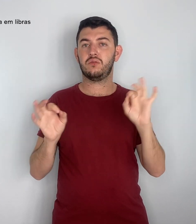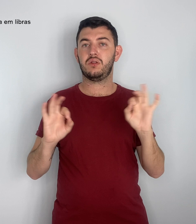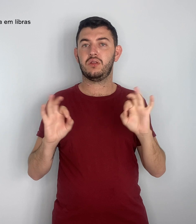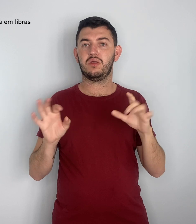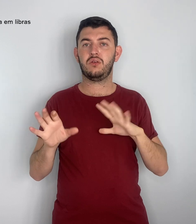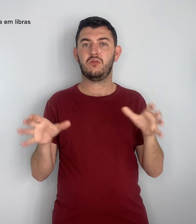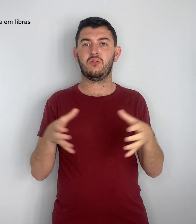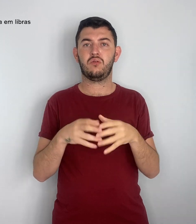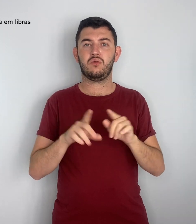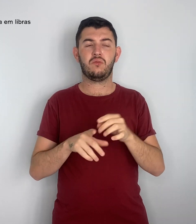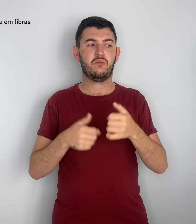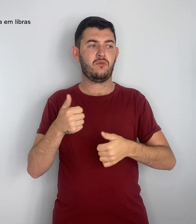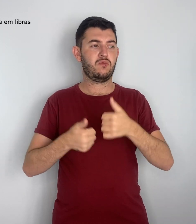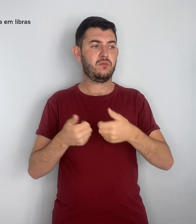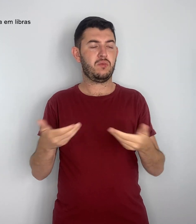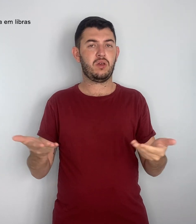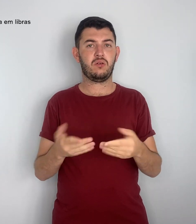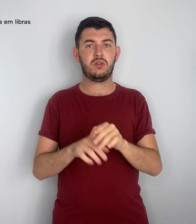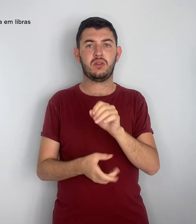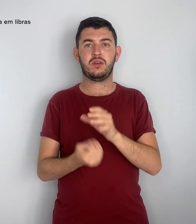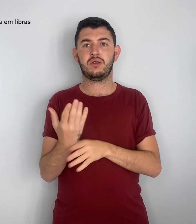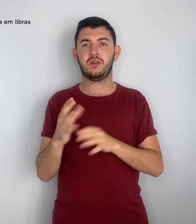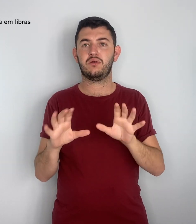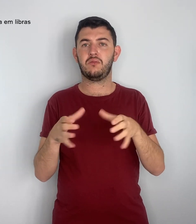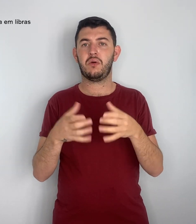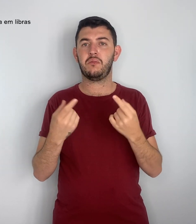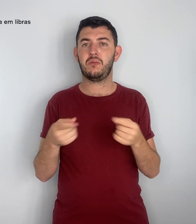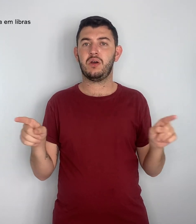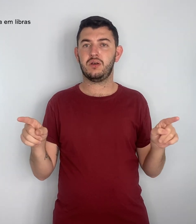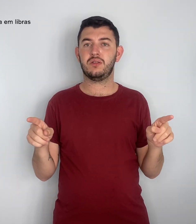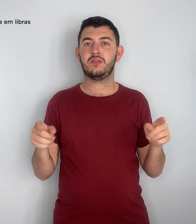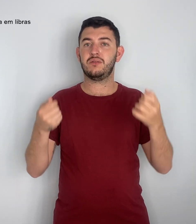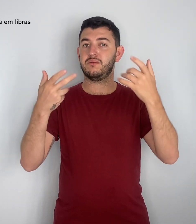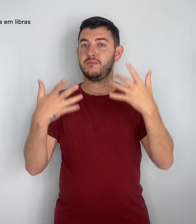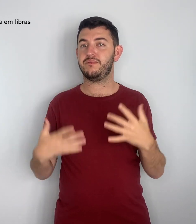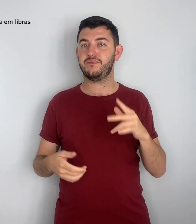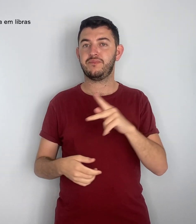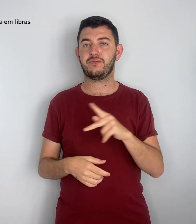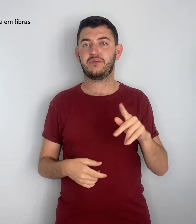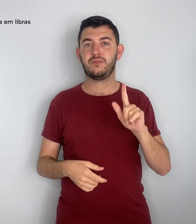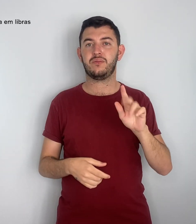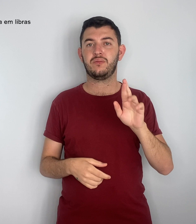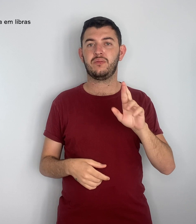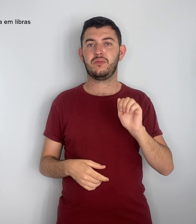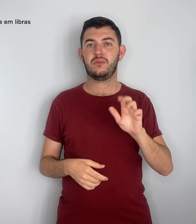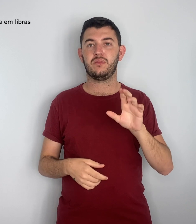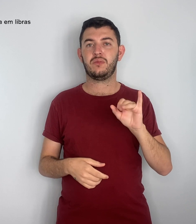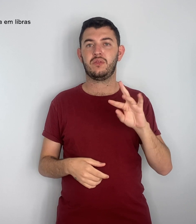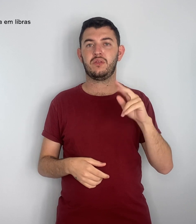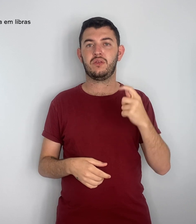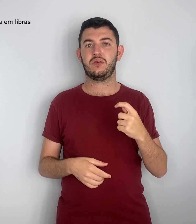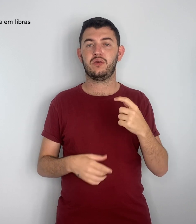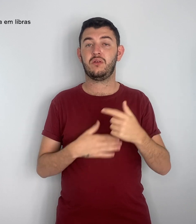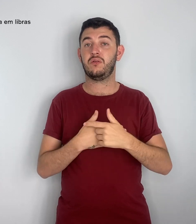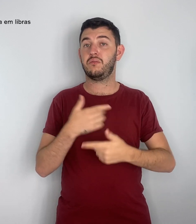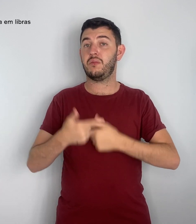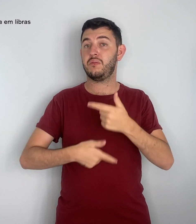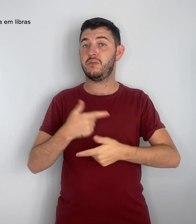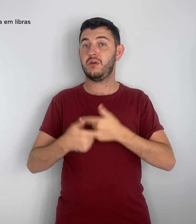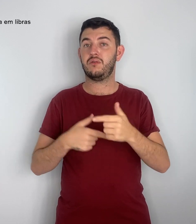agora está nascendo uma banda, Conta Gracinha. Nosso papel é disponibilizar os recursos